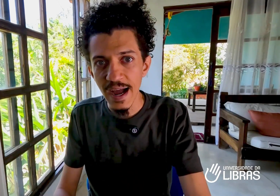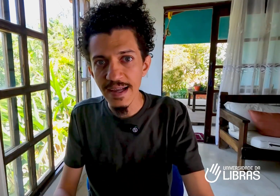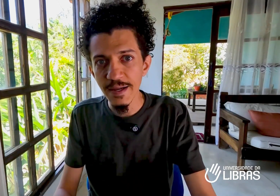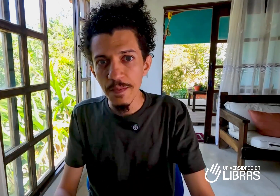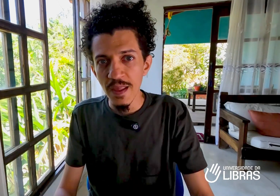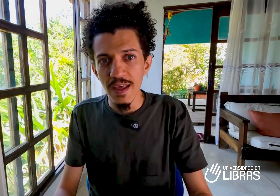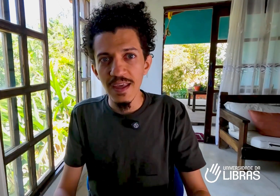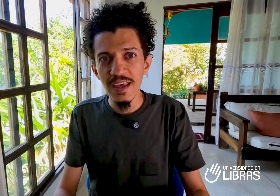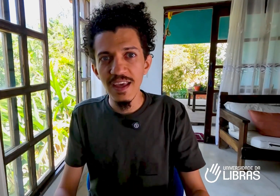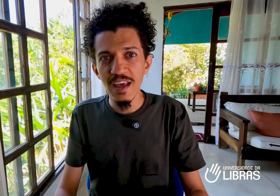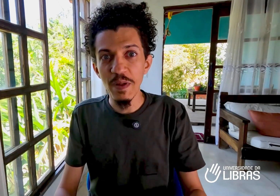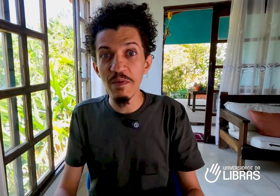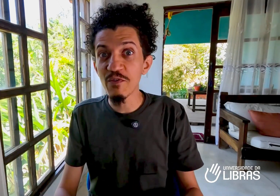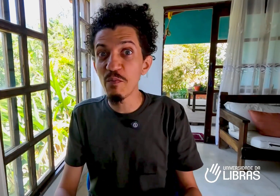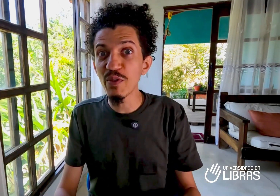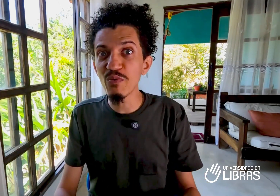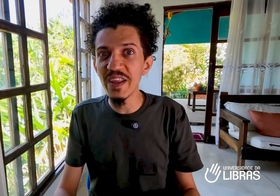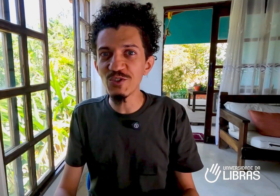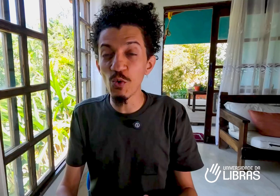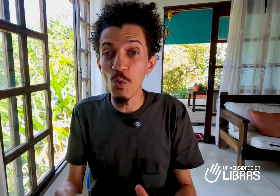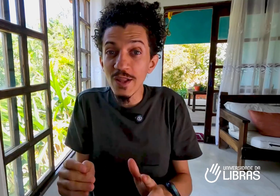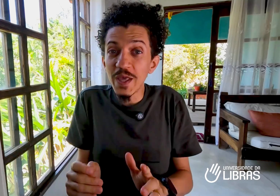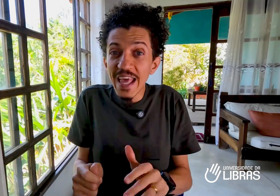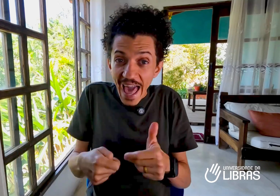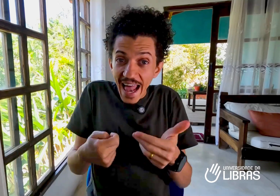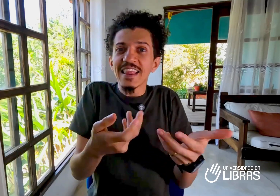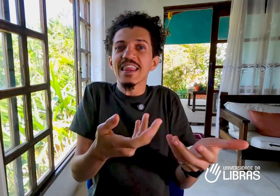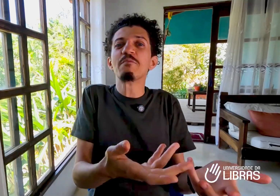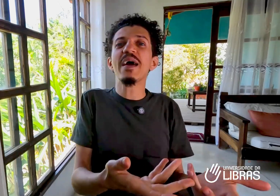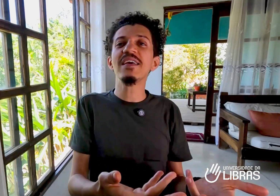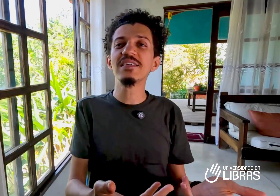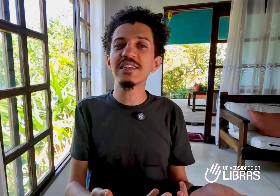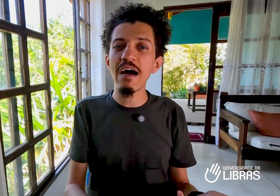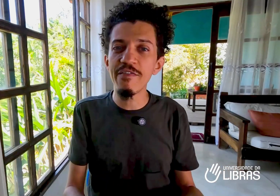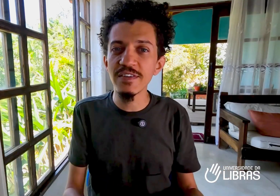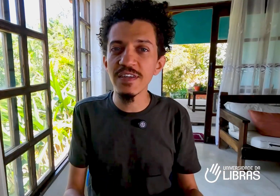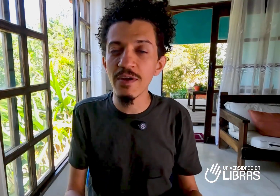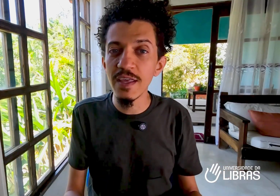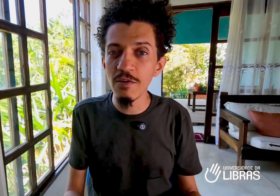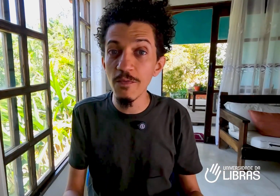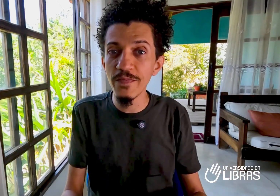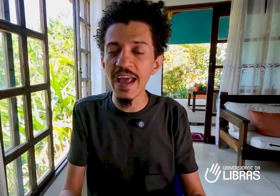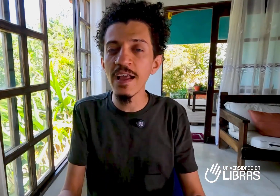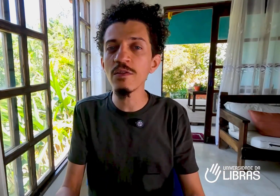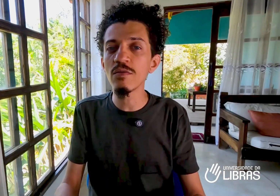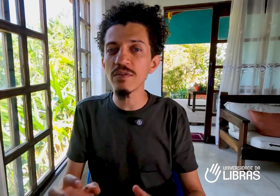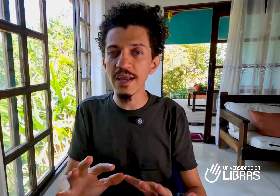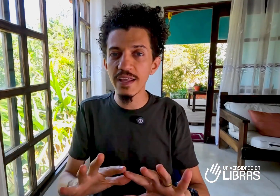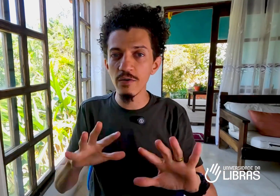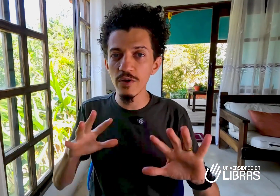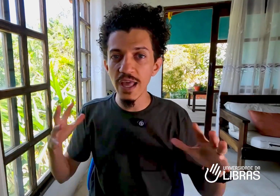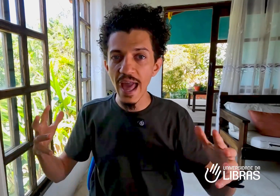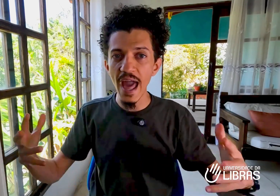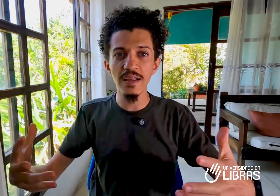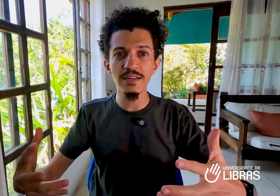casa, e para mim ficou muito nítido o quanto que ela também estava fazendo aquilo dentro daquilo que ela